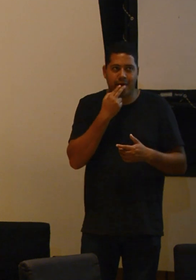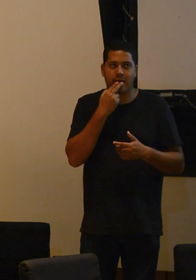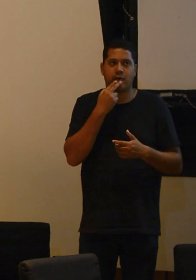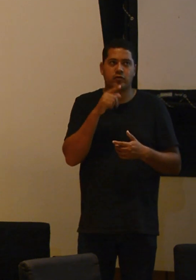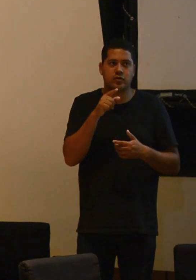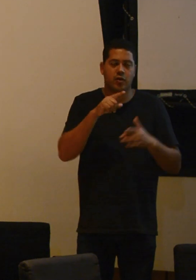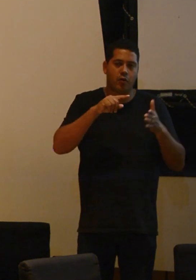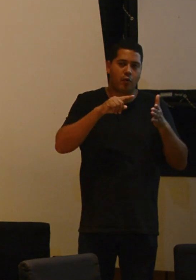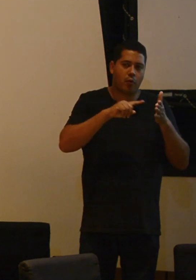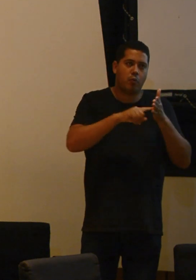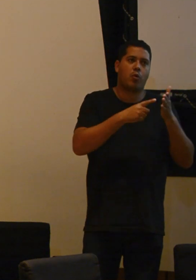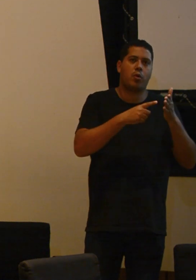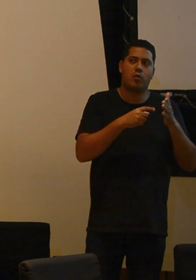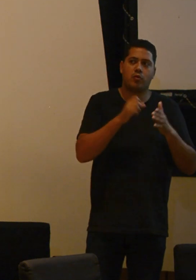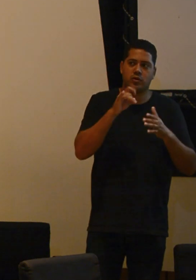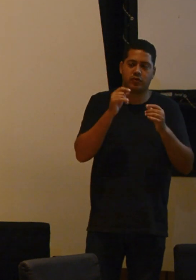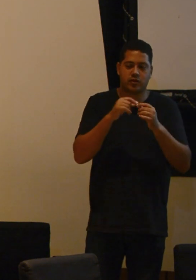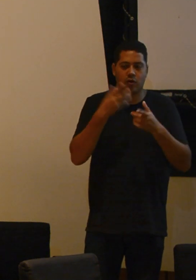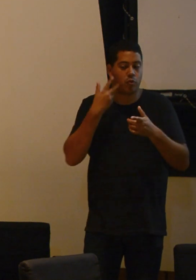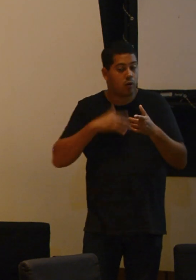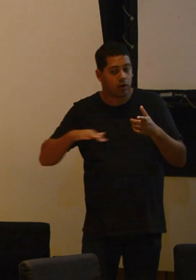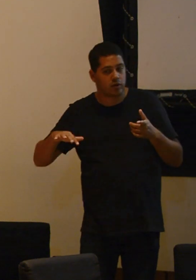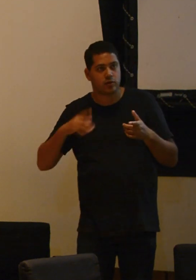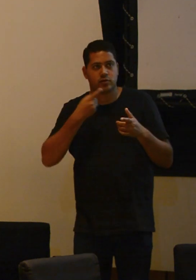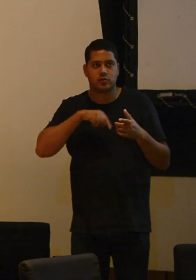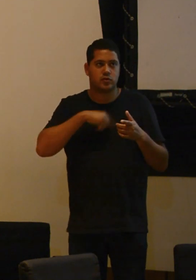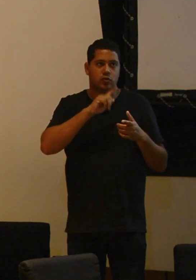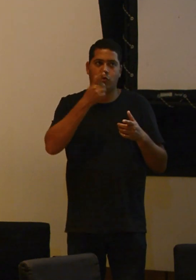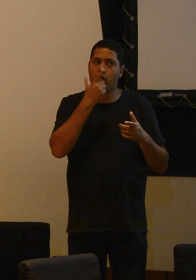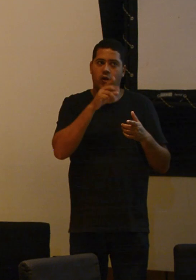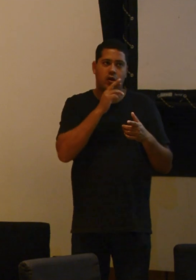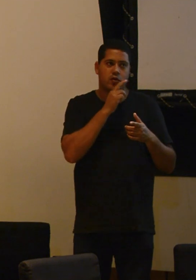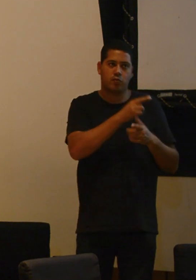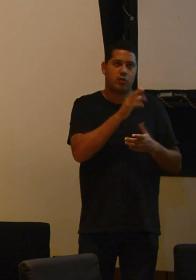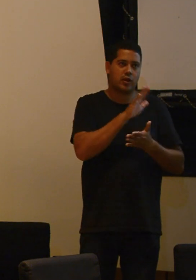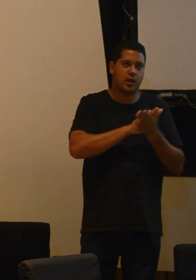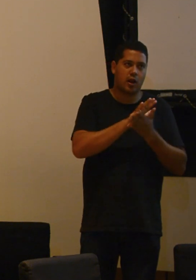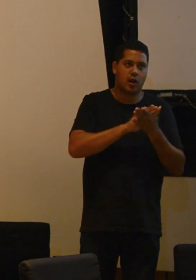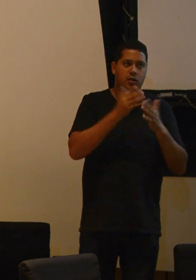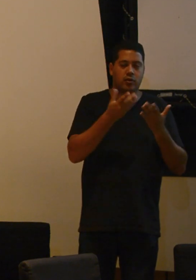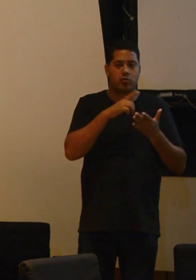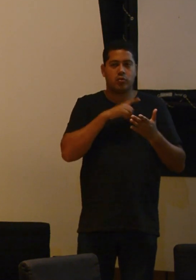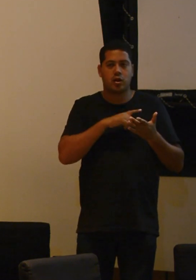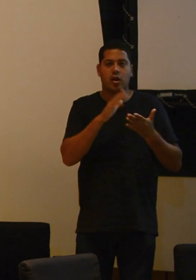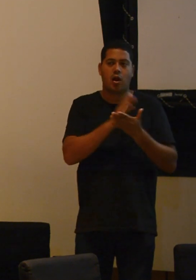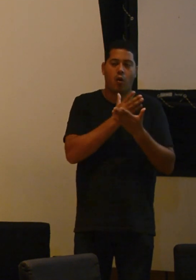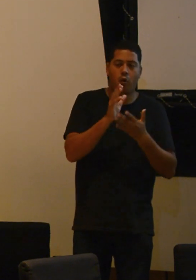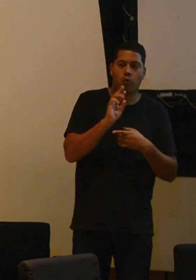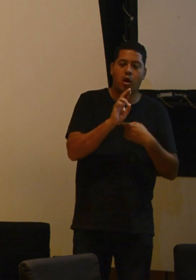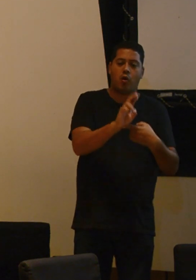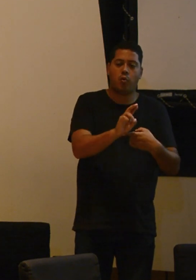botão, se a gente fizer isso numa criança, a gente não vai conseguir resposta nenhuma. Então, a gente tem alguns recursos